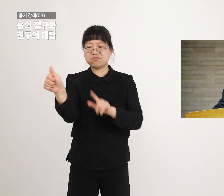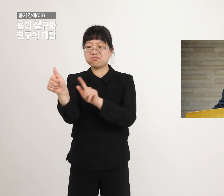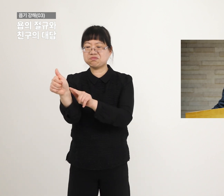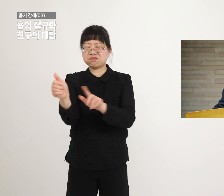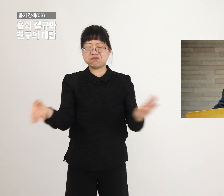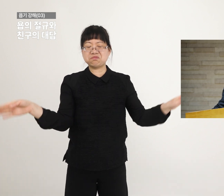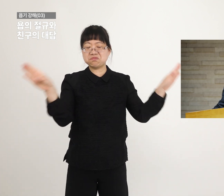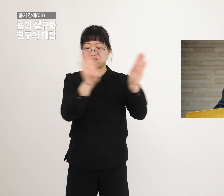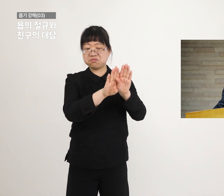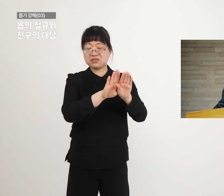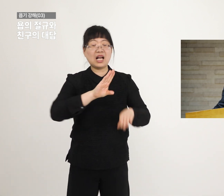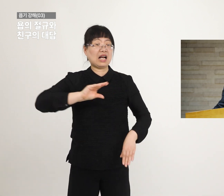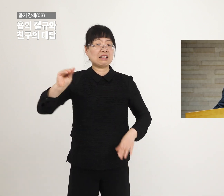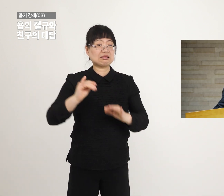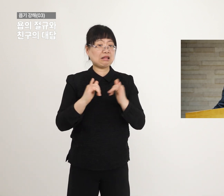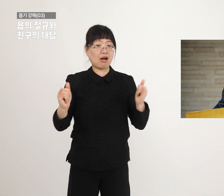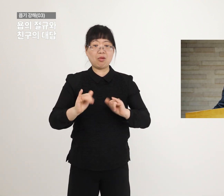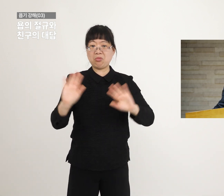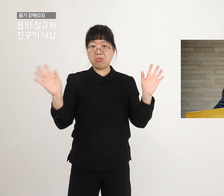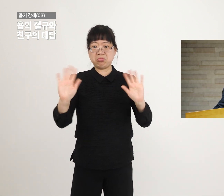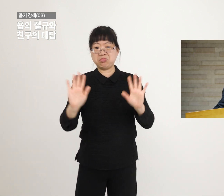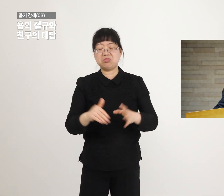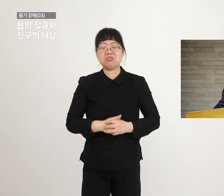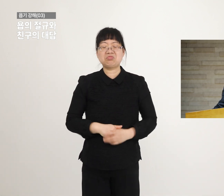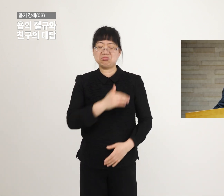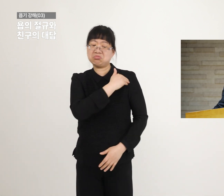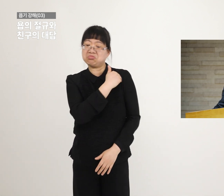몰라. 그런 분이 아니에요.